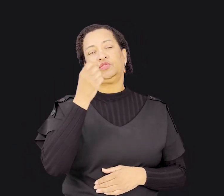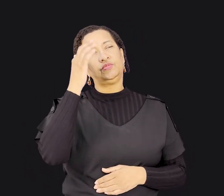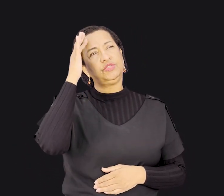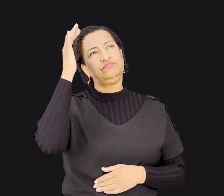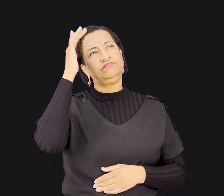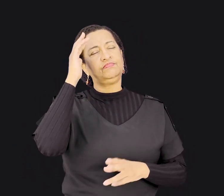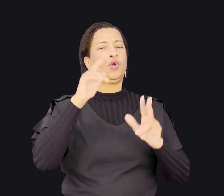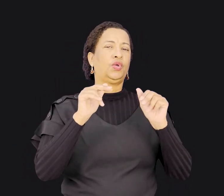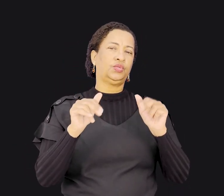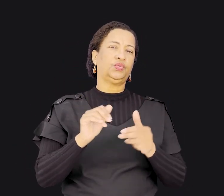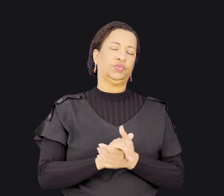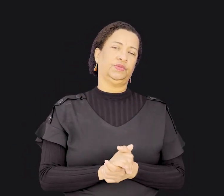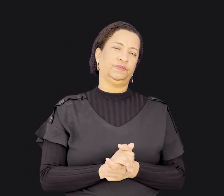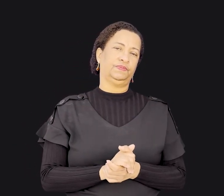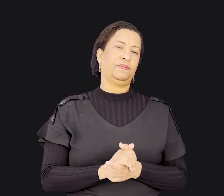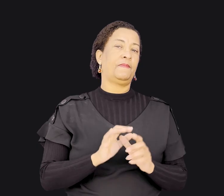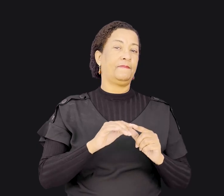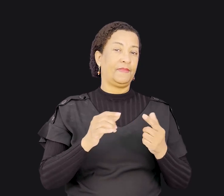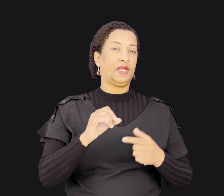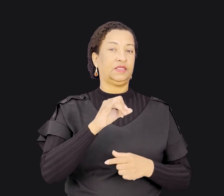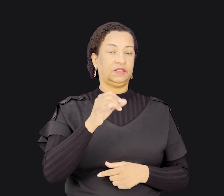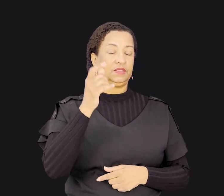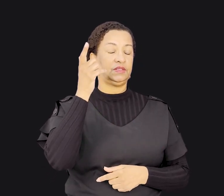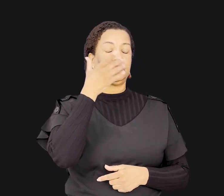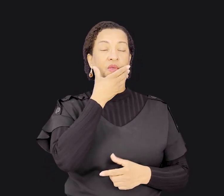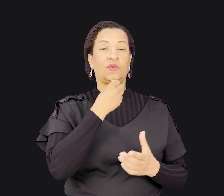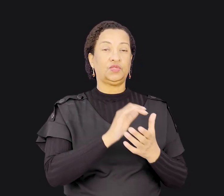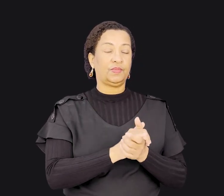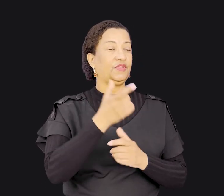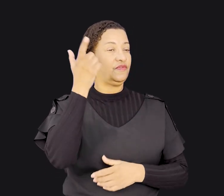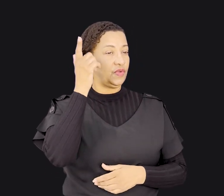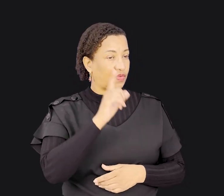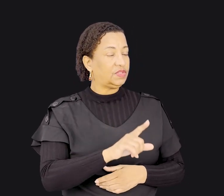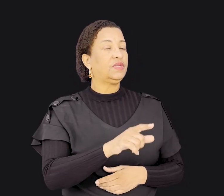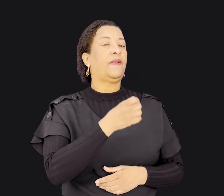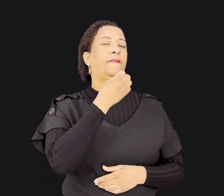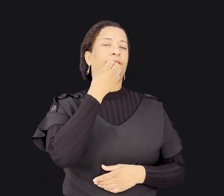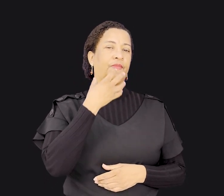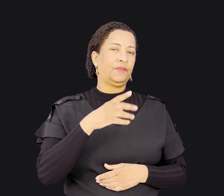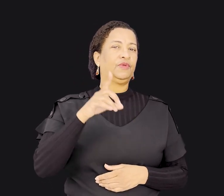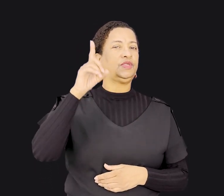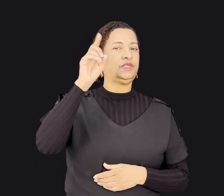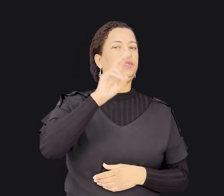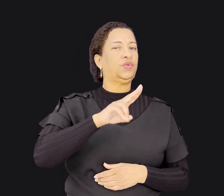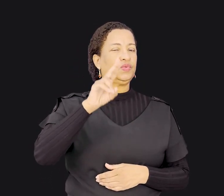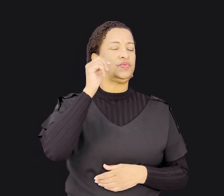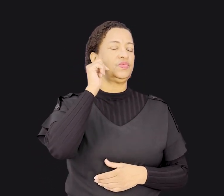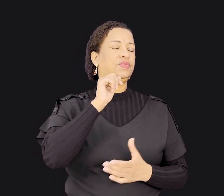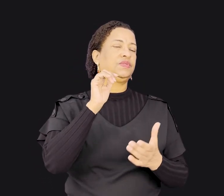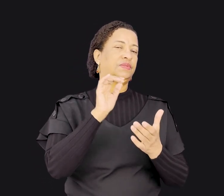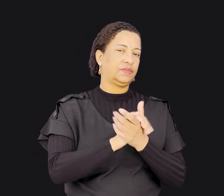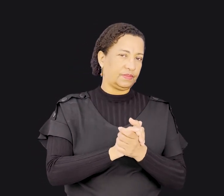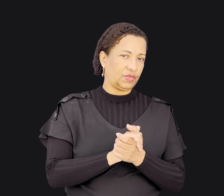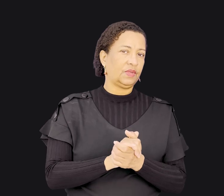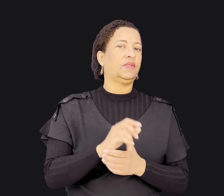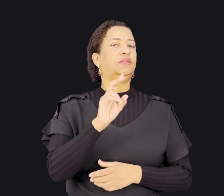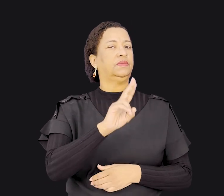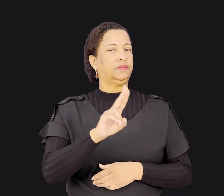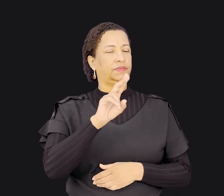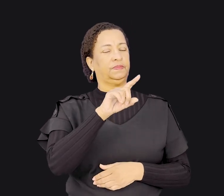pode garantir nada, mas se o marido vai ser alcançado para Cristo, é bem provável que Deus use a mulher dele para isso. Aquele pastor